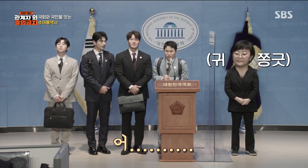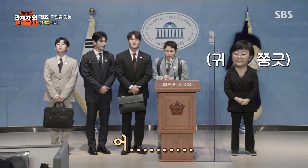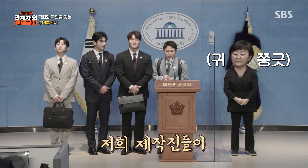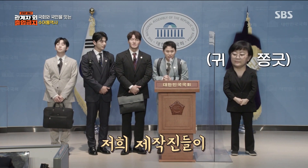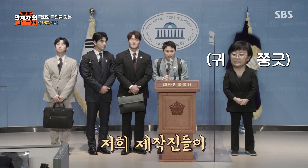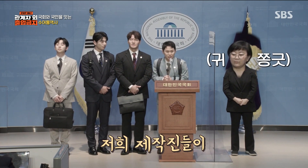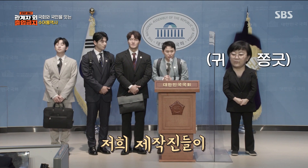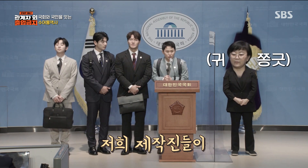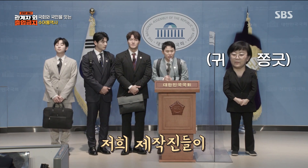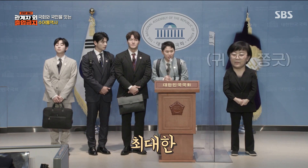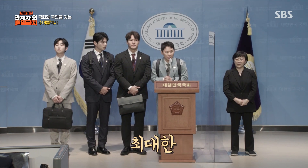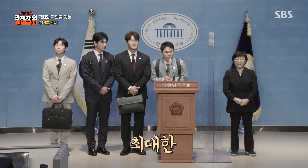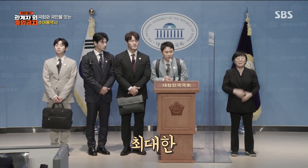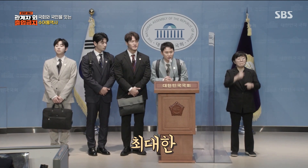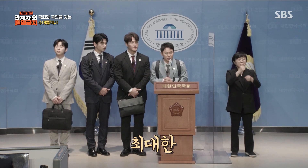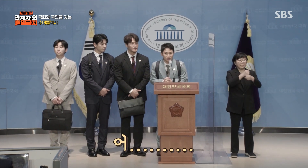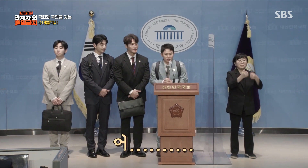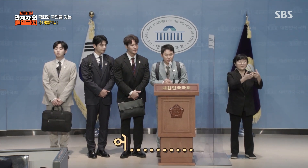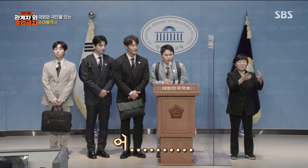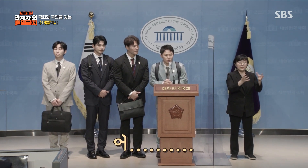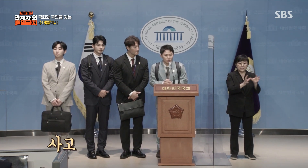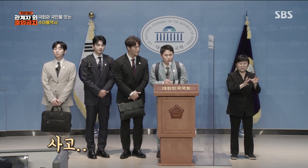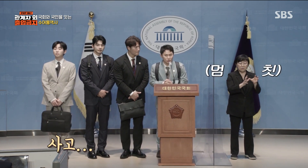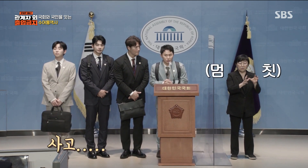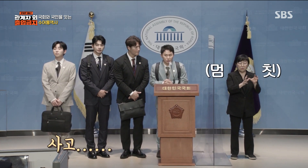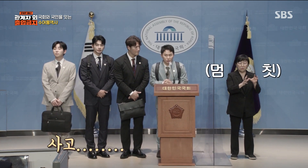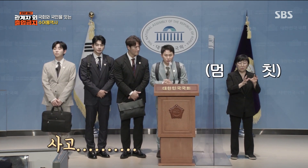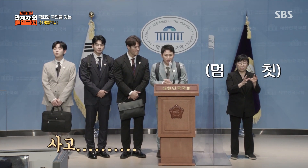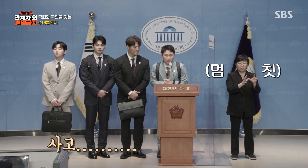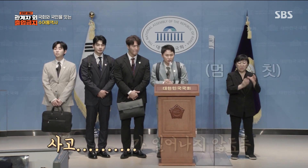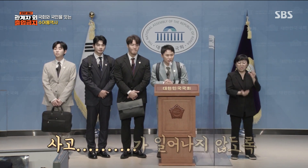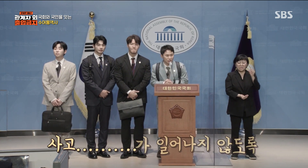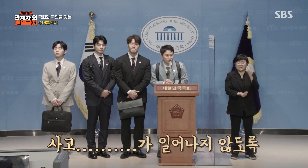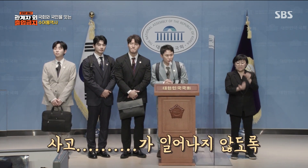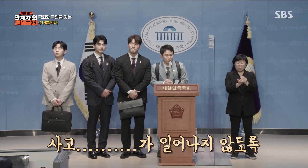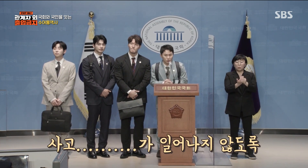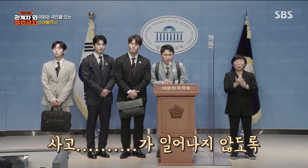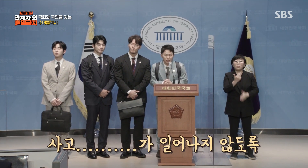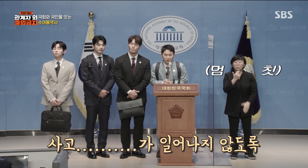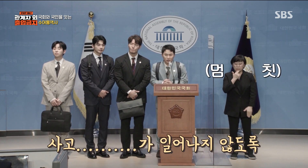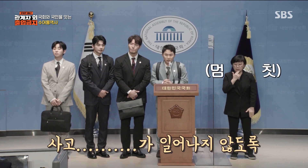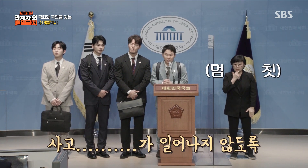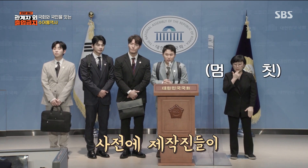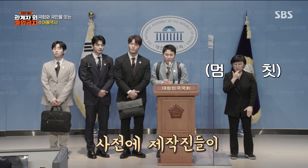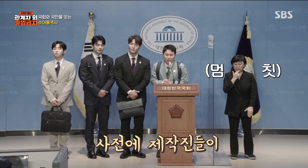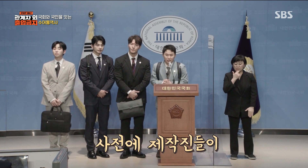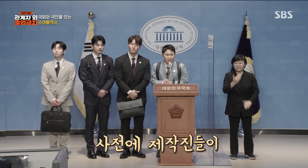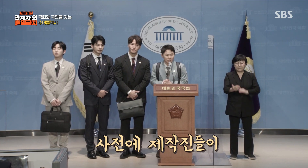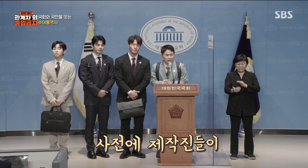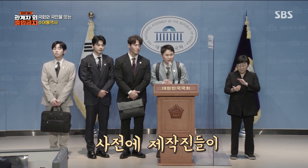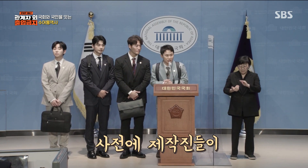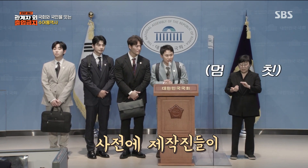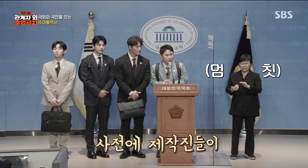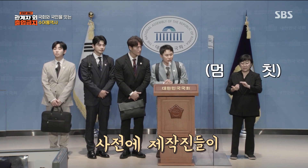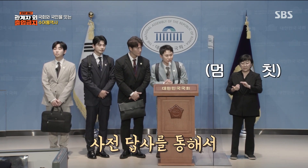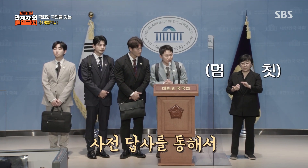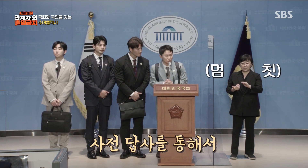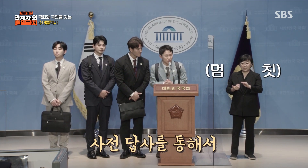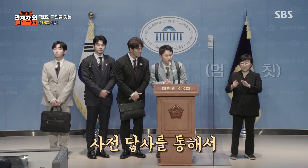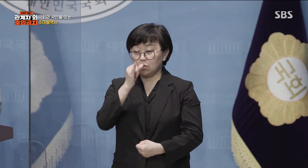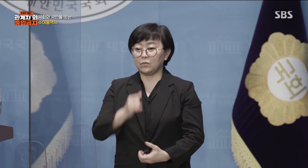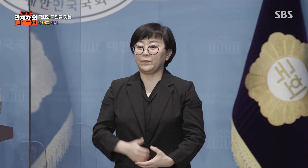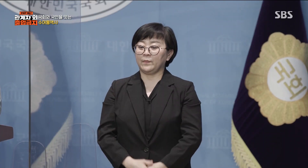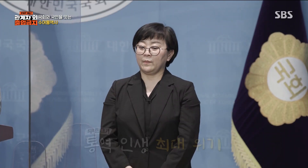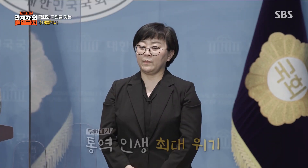저희 제자체들이 최대한 사고가 일어나지 않도록. 사전에 제작진들이 사전